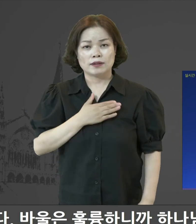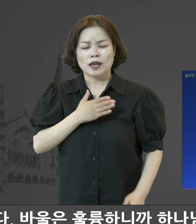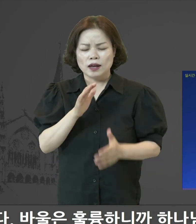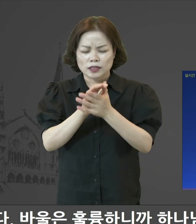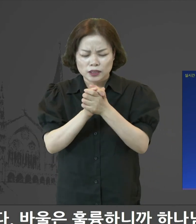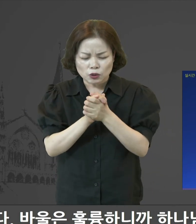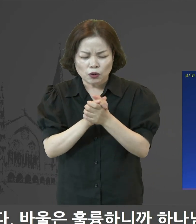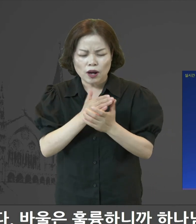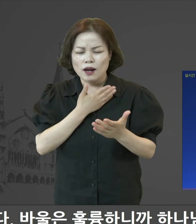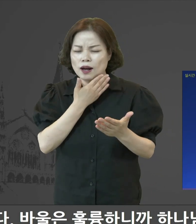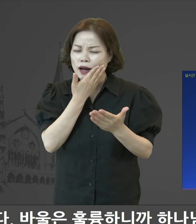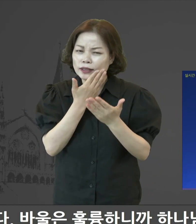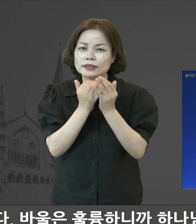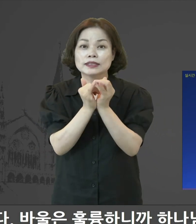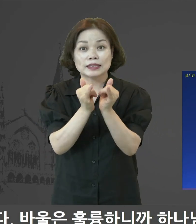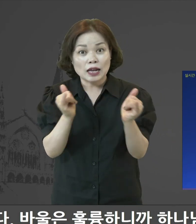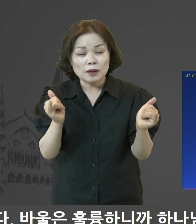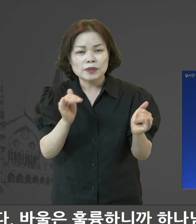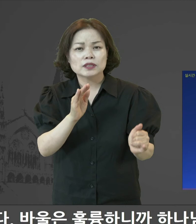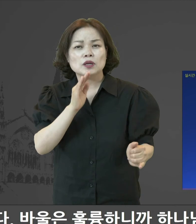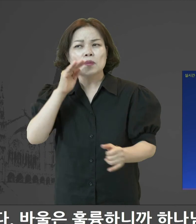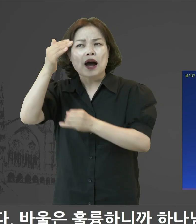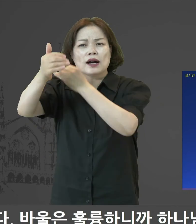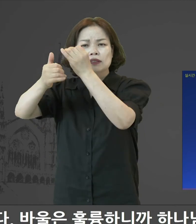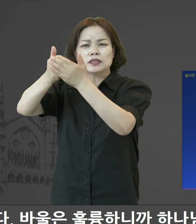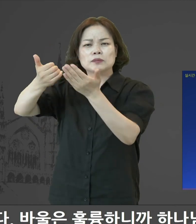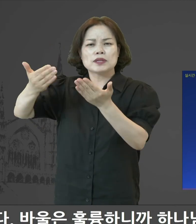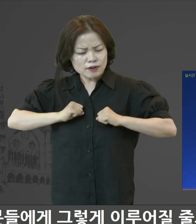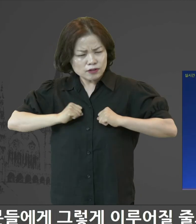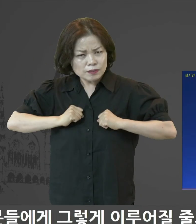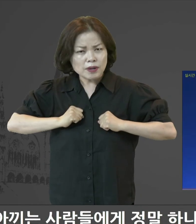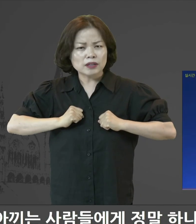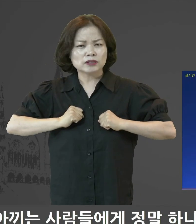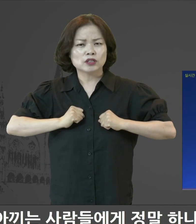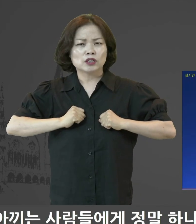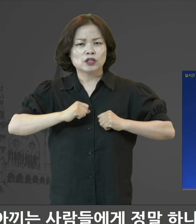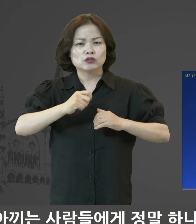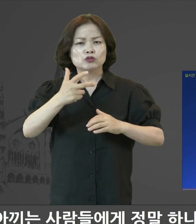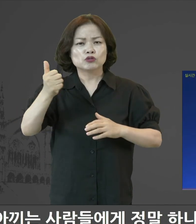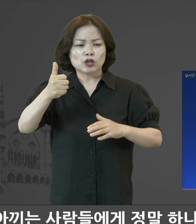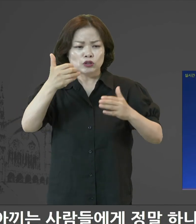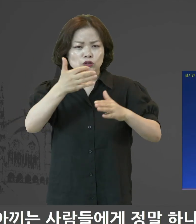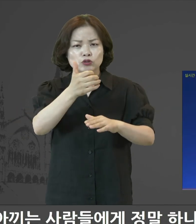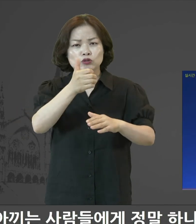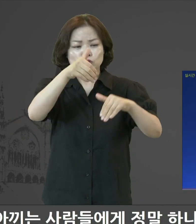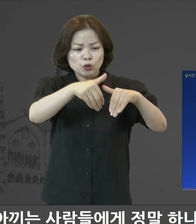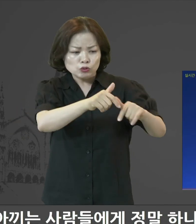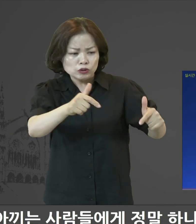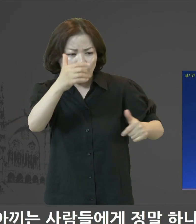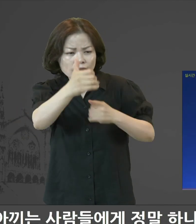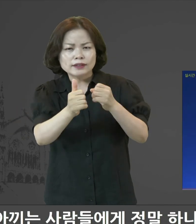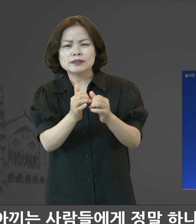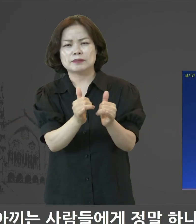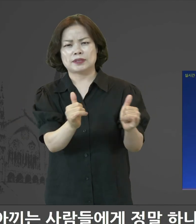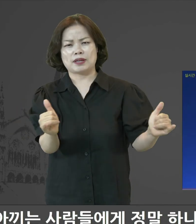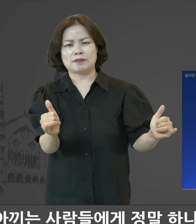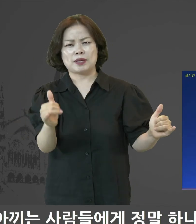기도하고 내가 아끼는 사람들에게 정말 하나님의 일을 열심히 하는 그 주의 종들에게,